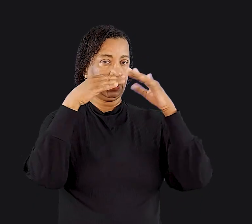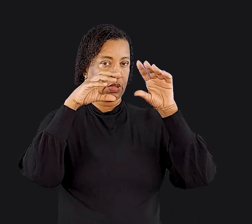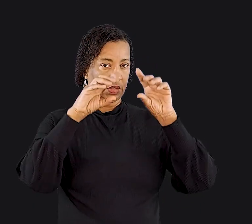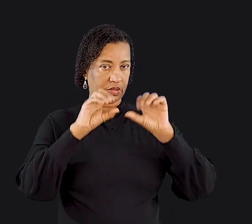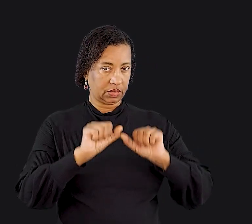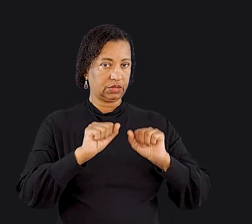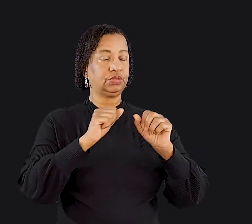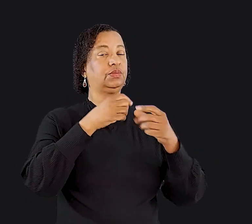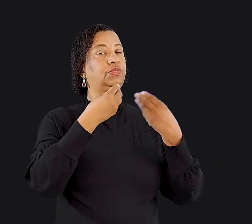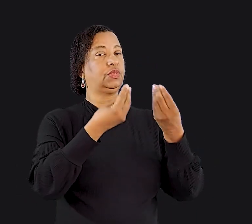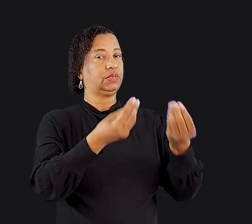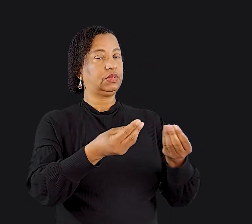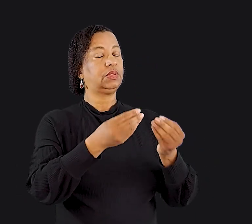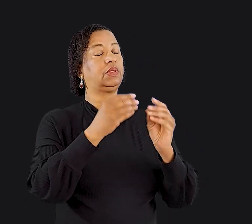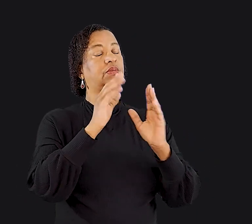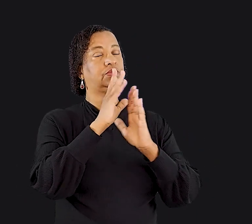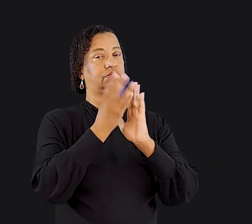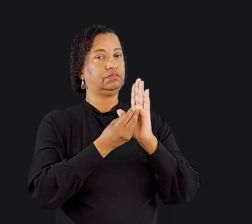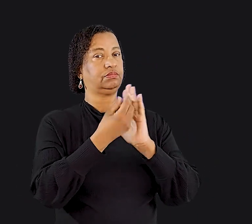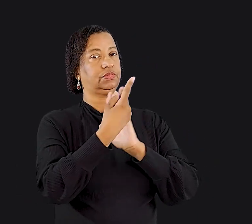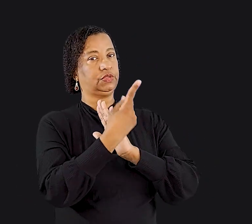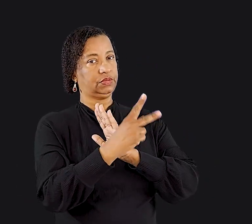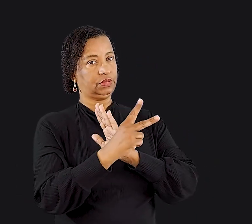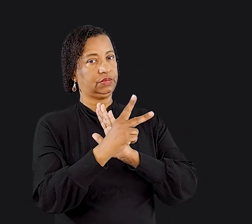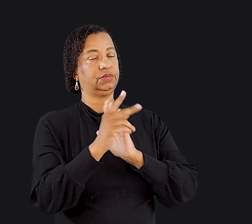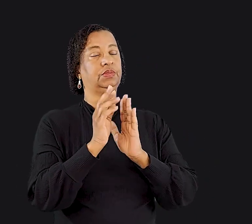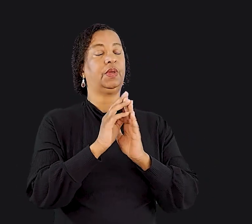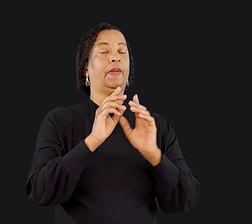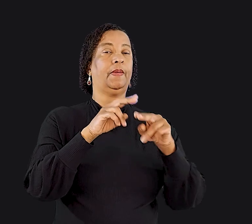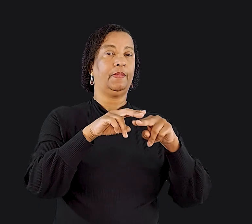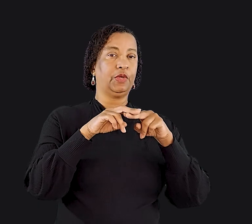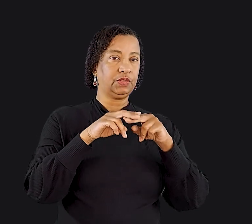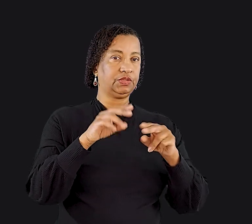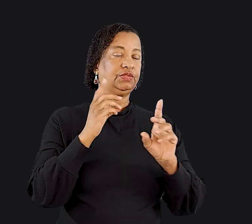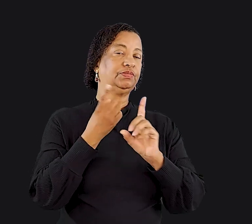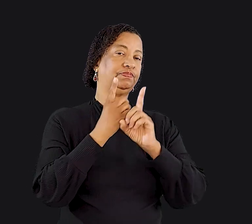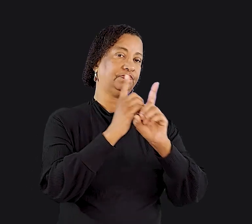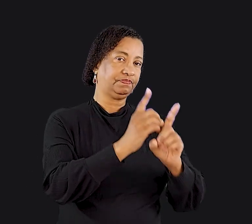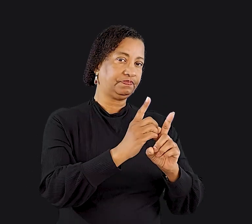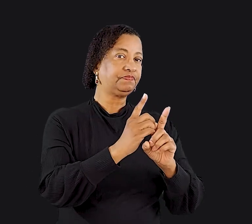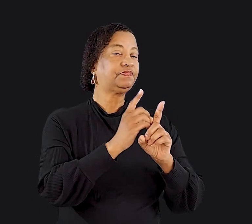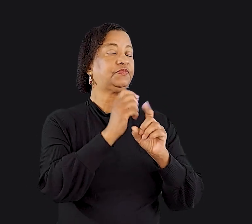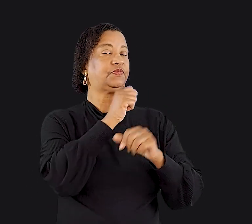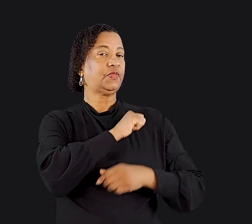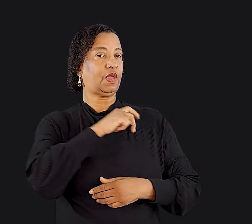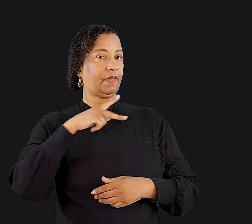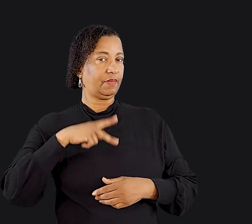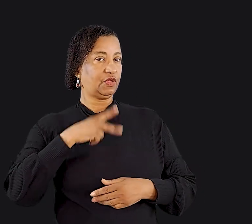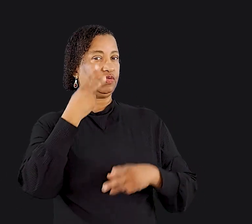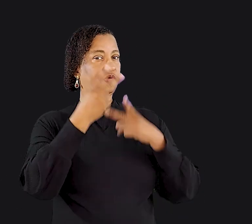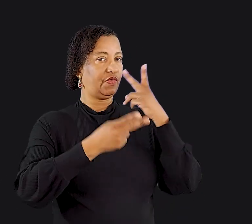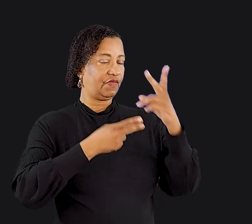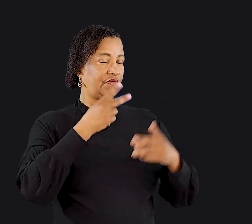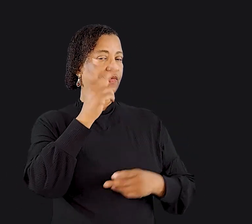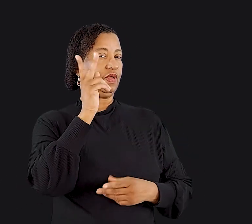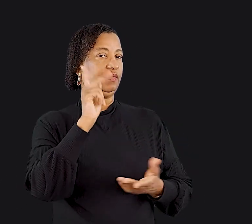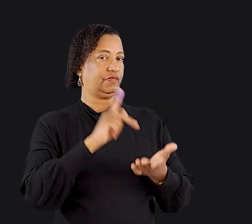próprio tempo. Para isso fui designado pregador e apóstolo. Digo-lhes a verdade, não minto. Mestre da verdadeira fé